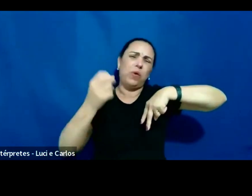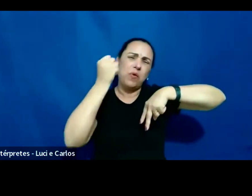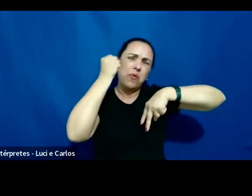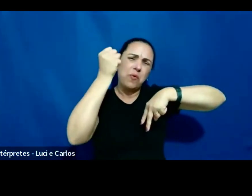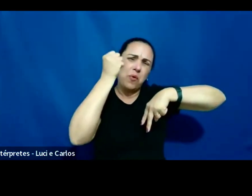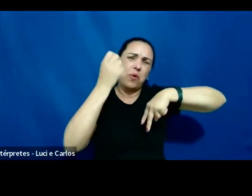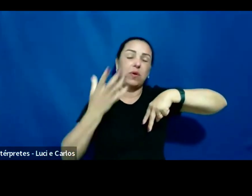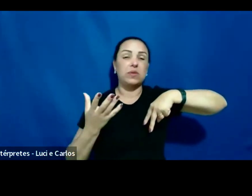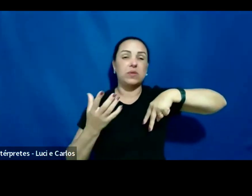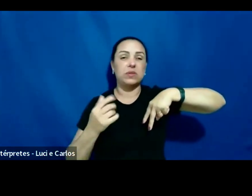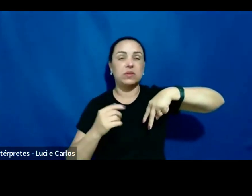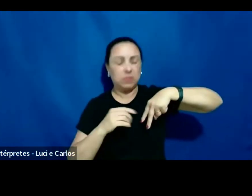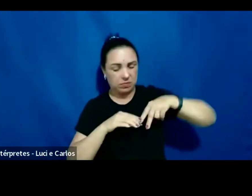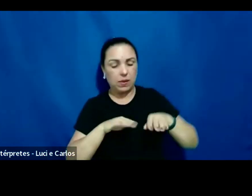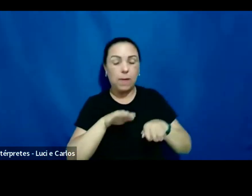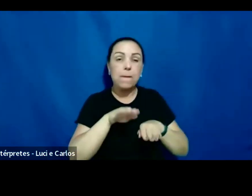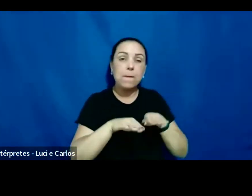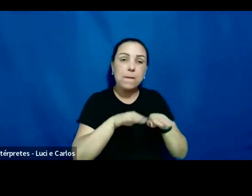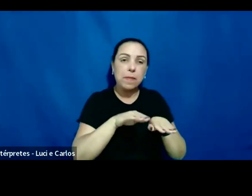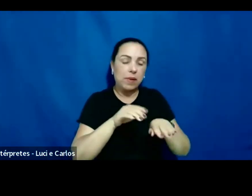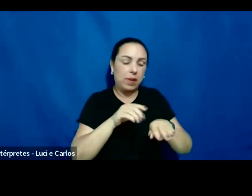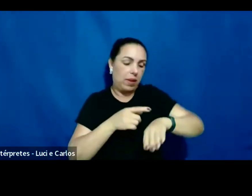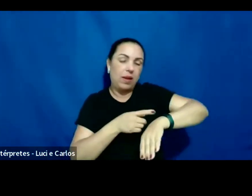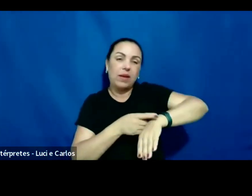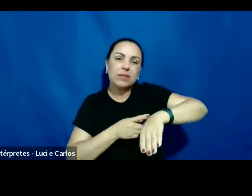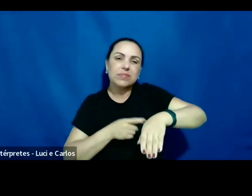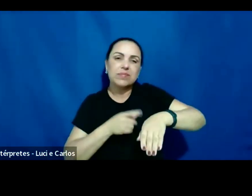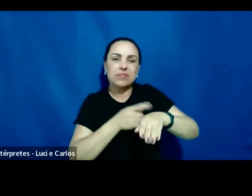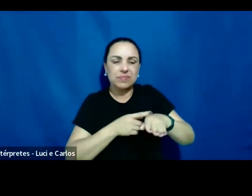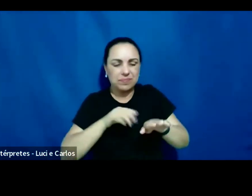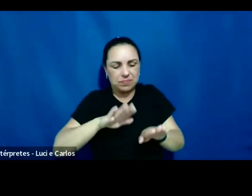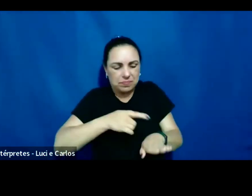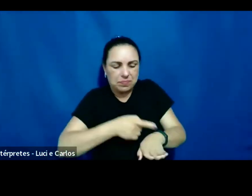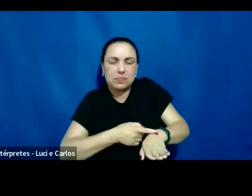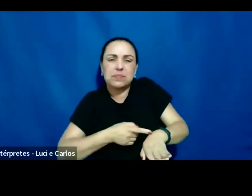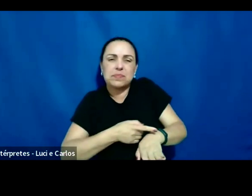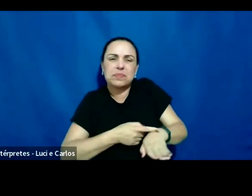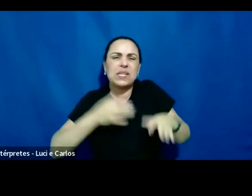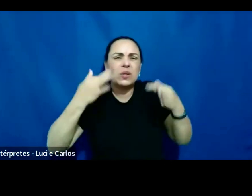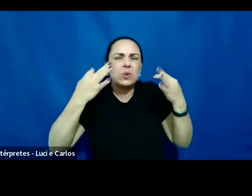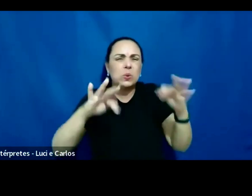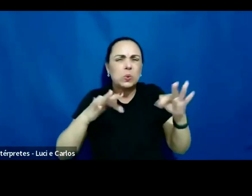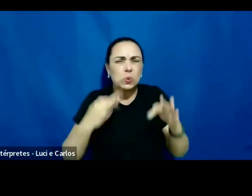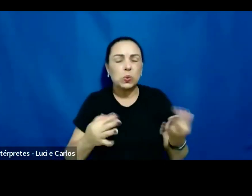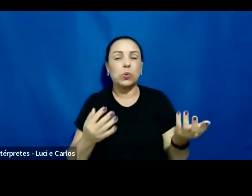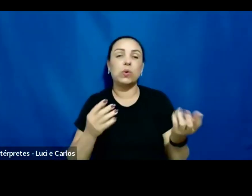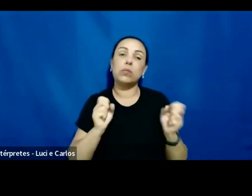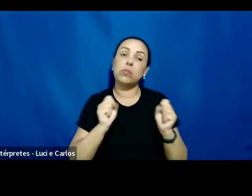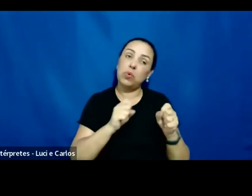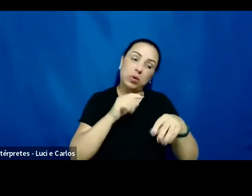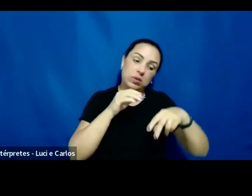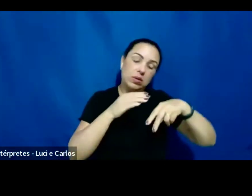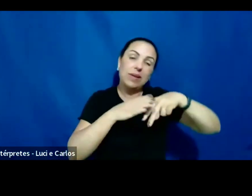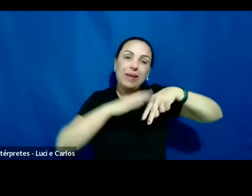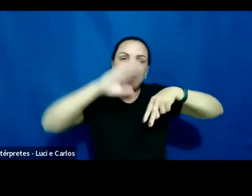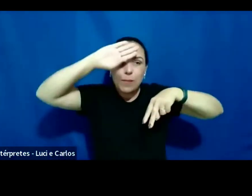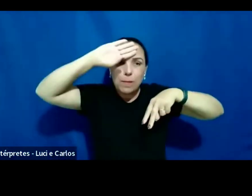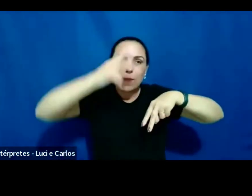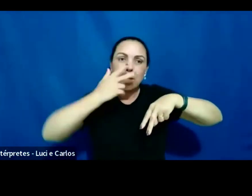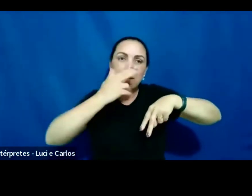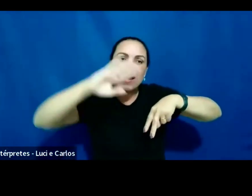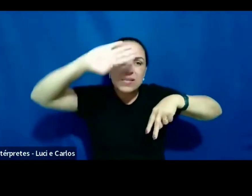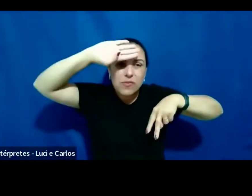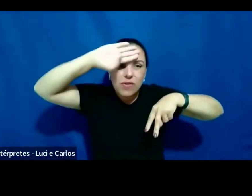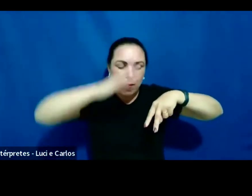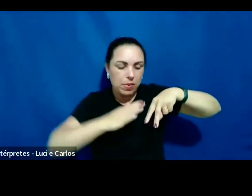no tornozelo, ou às vezes aquela pele naquela área ali fica muito quente, pele pálida,